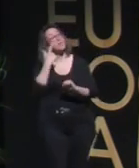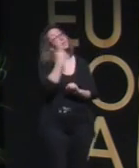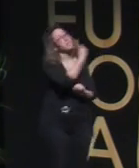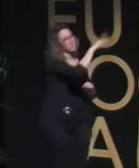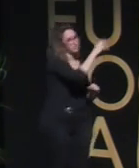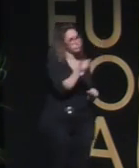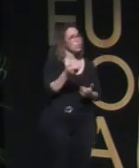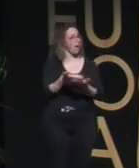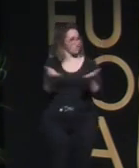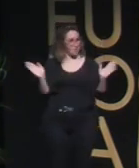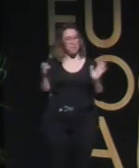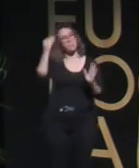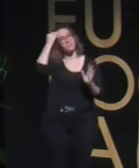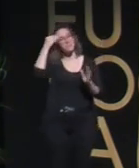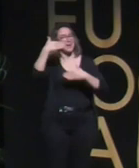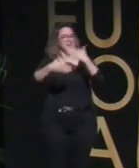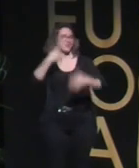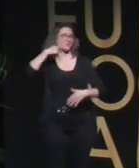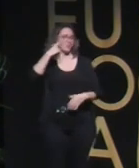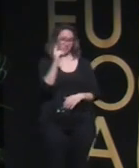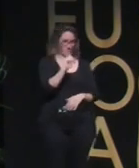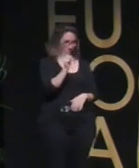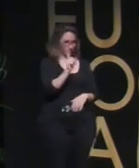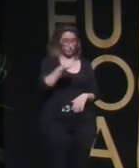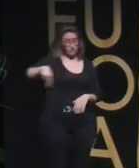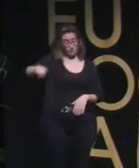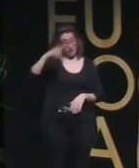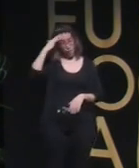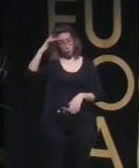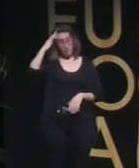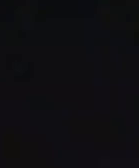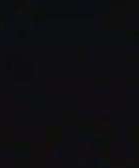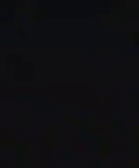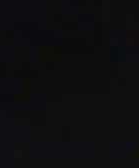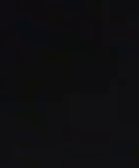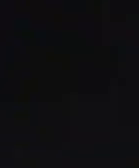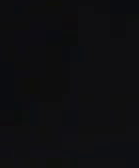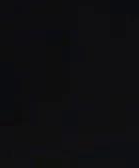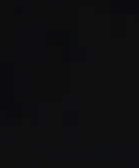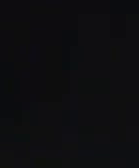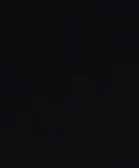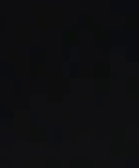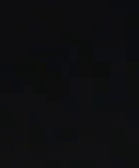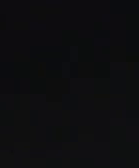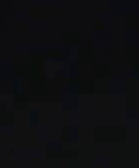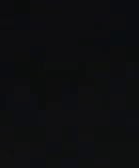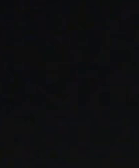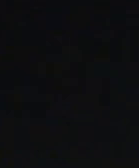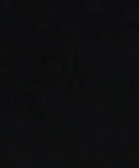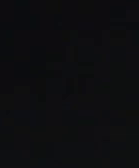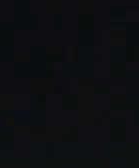no va a ser un hábito o algo así. O sea, ellos no tienen otra cosa que saber lo que necesitamos y nosotros tenemos muchas cosas que